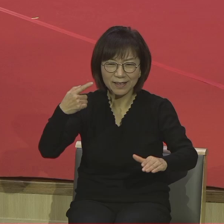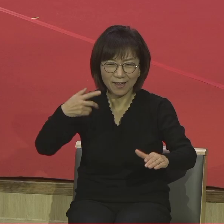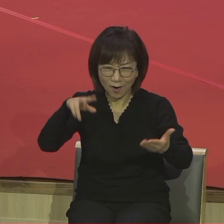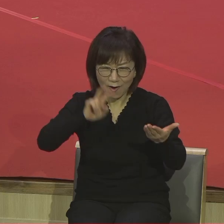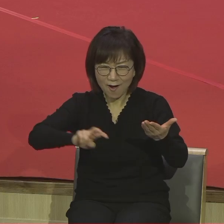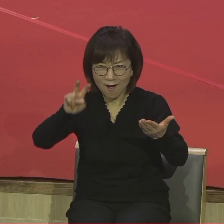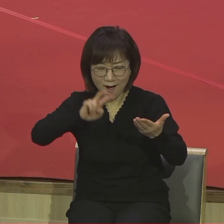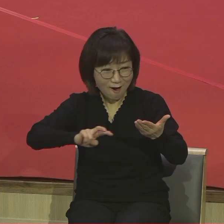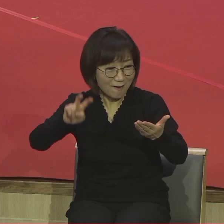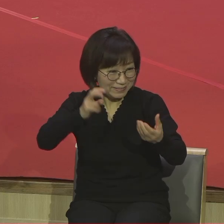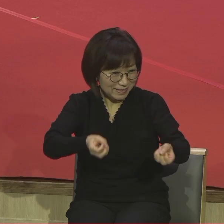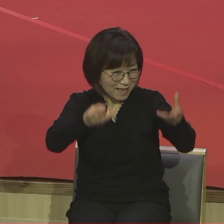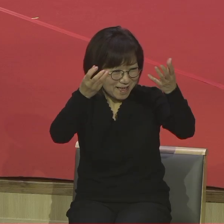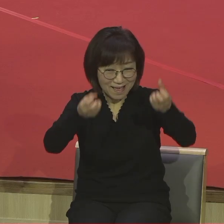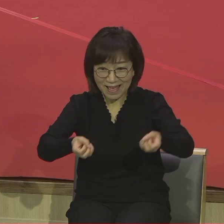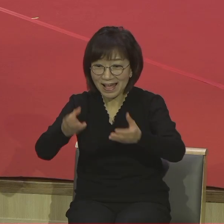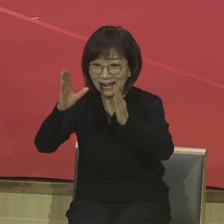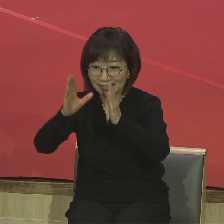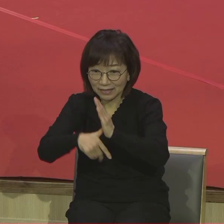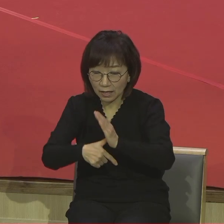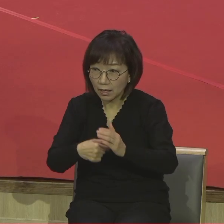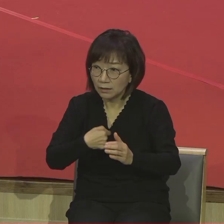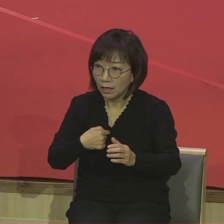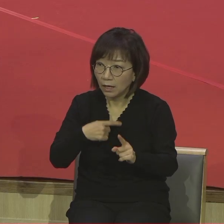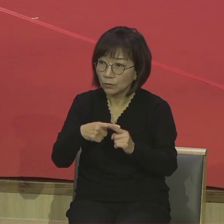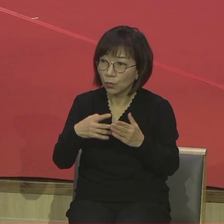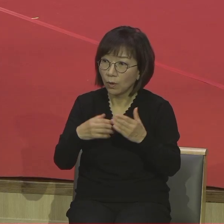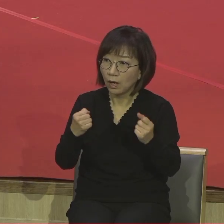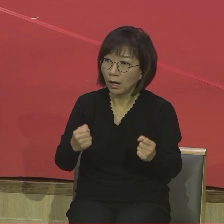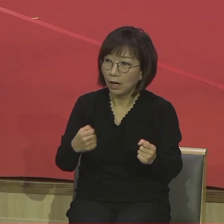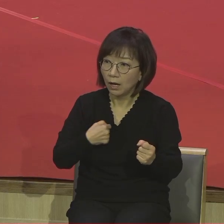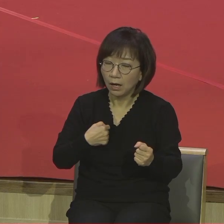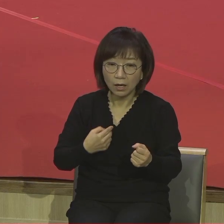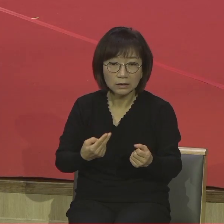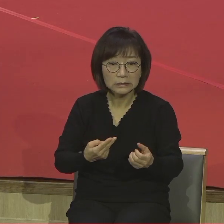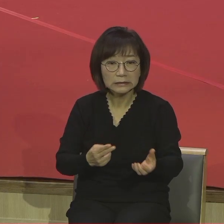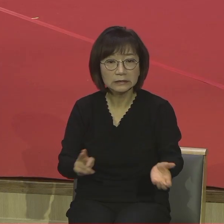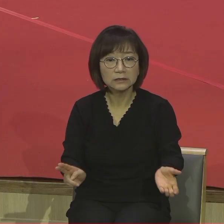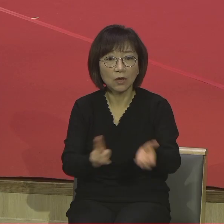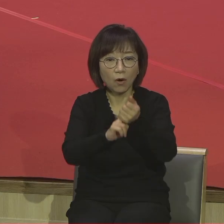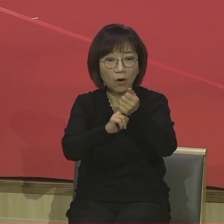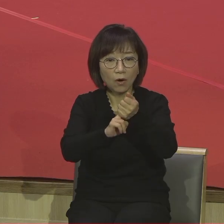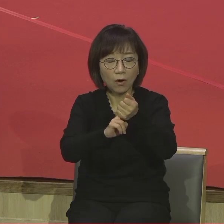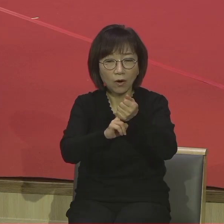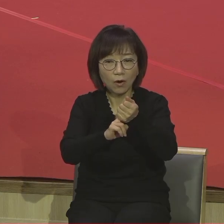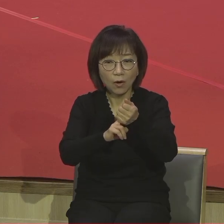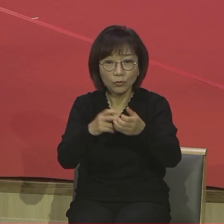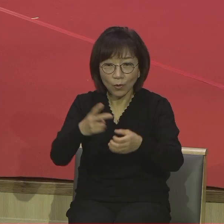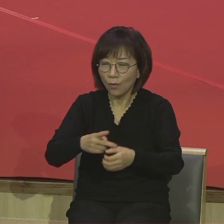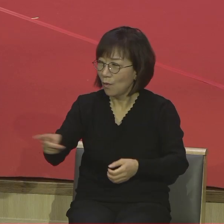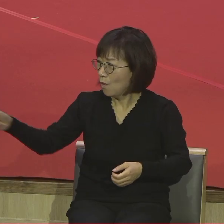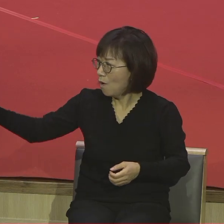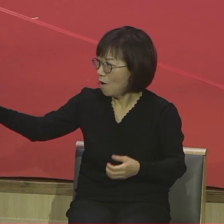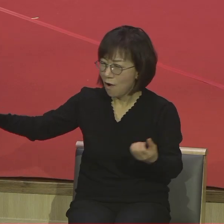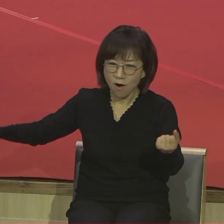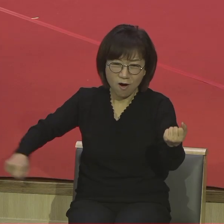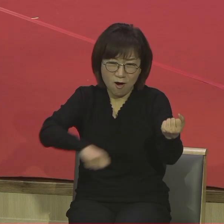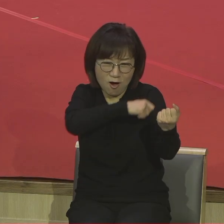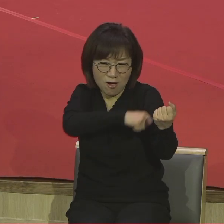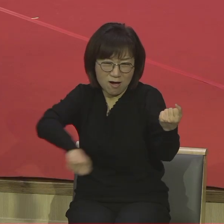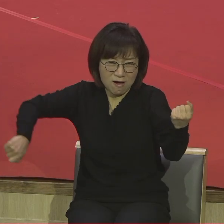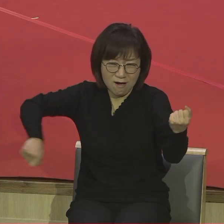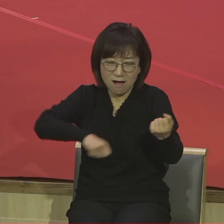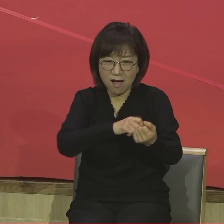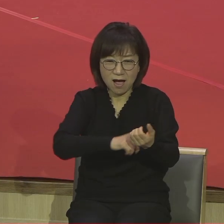이런 기적이 어디 있으며 아이들 통해서 청년들 통해서 오케스트라 통해서 그 웅장한 찬양과